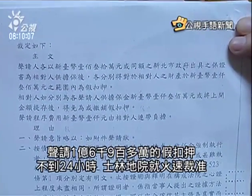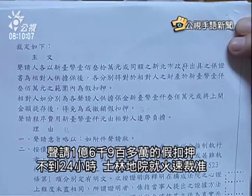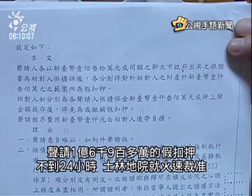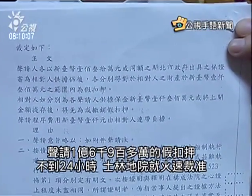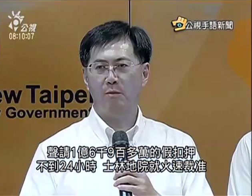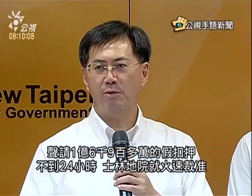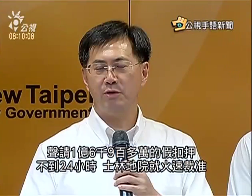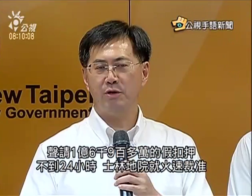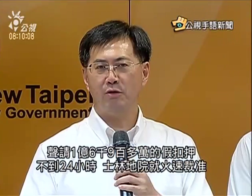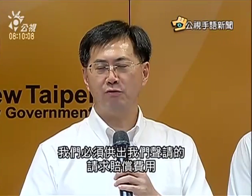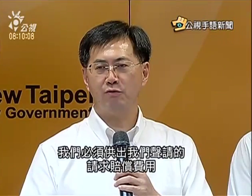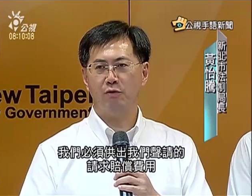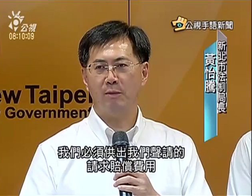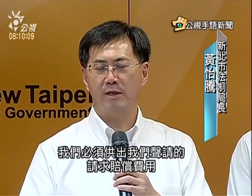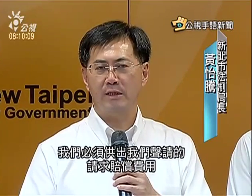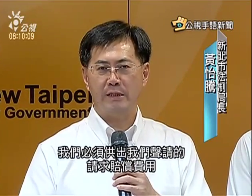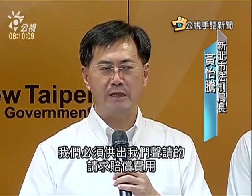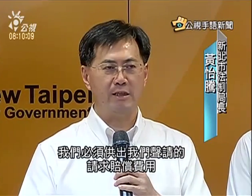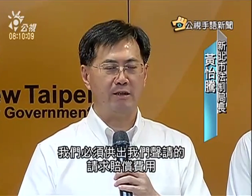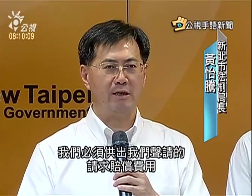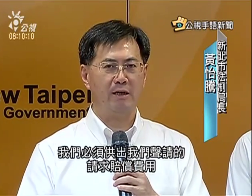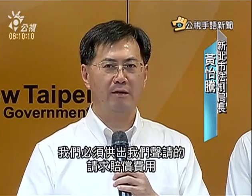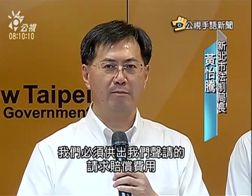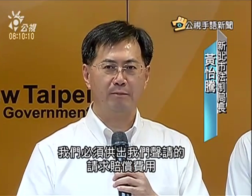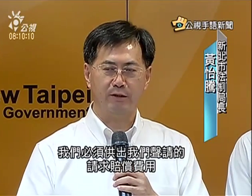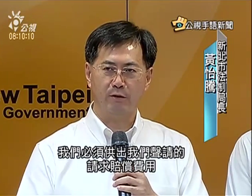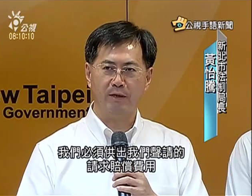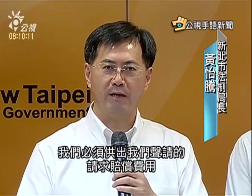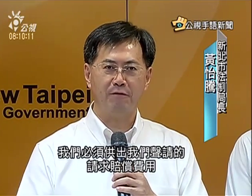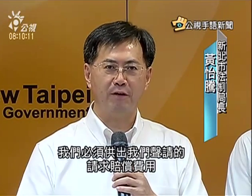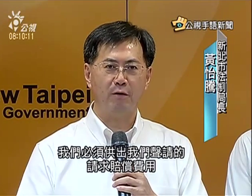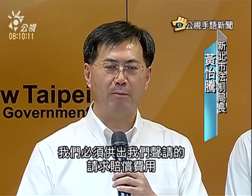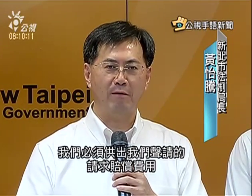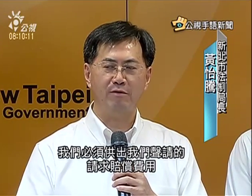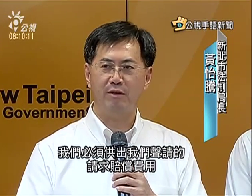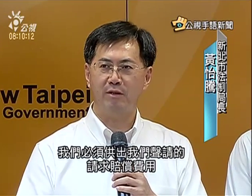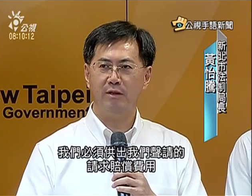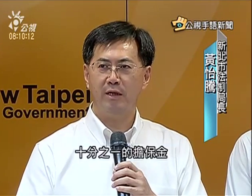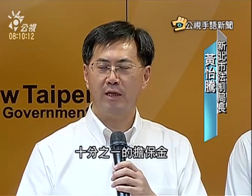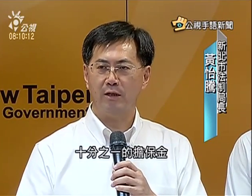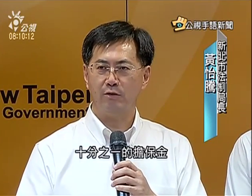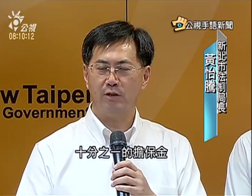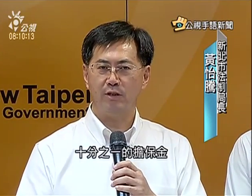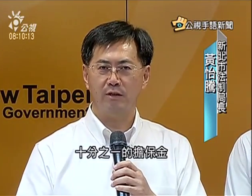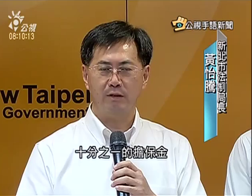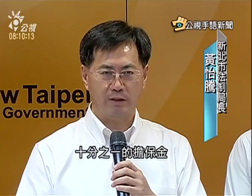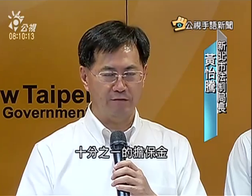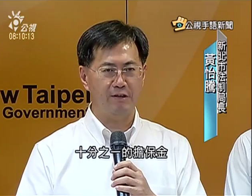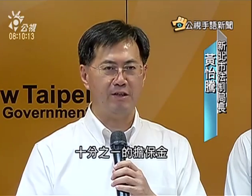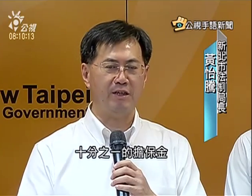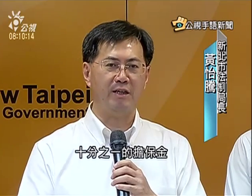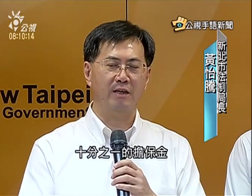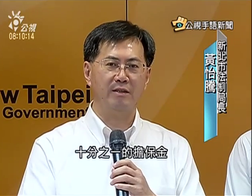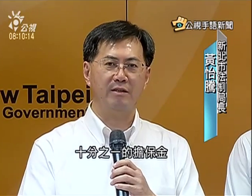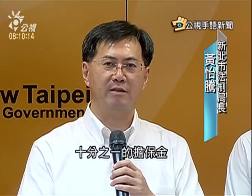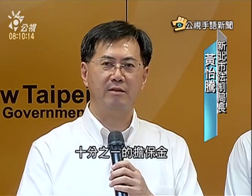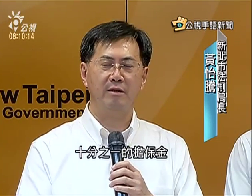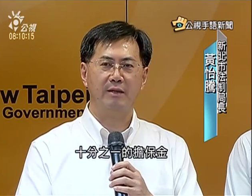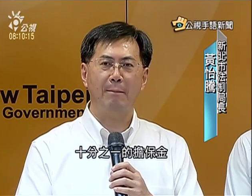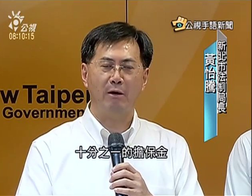准。 我们必须供出我们申请的请求赔偿费用 就是十分之一的担保